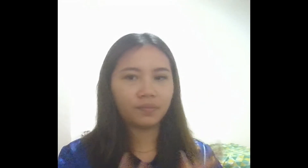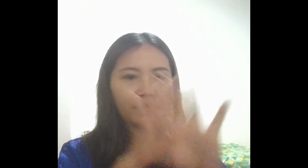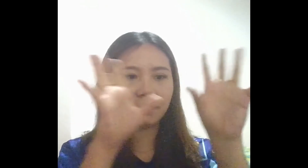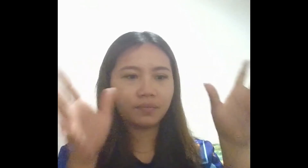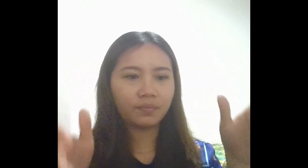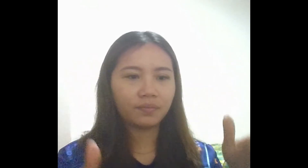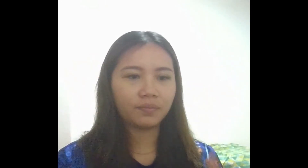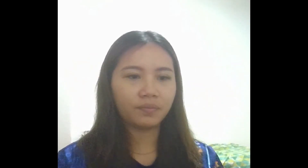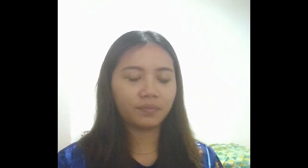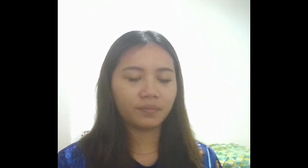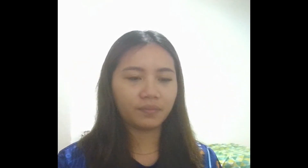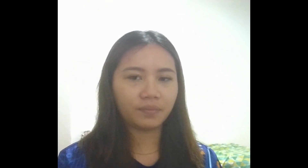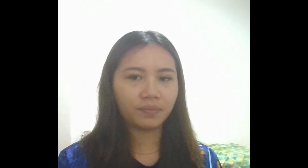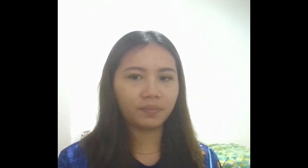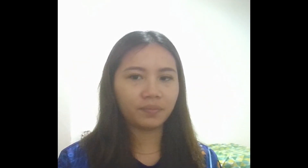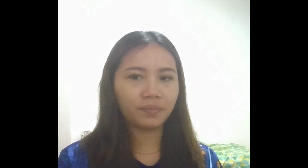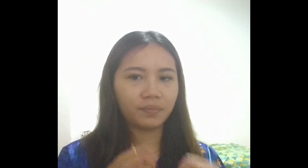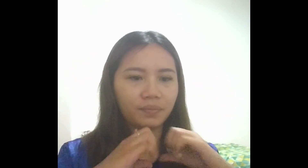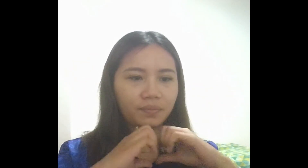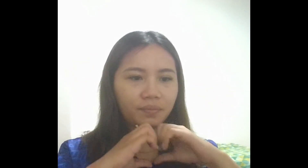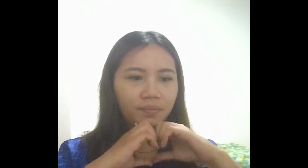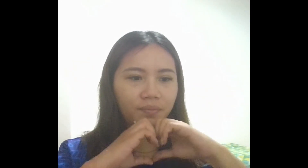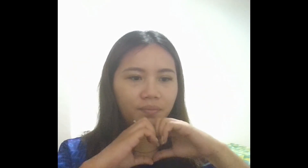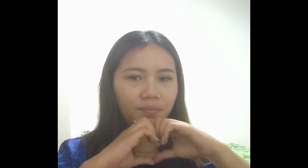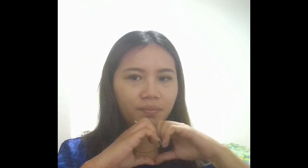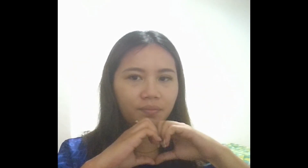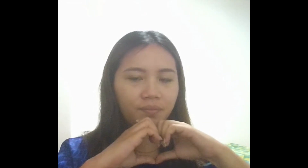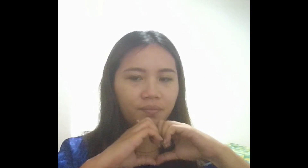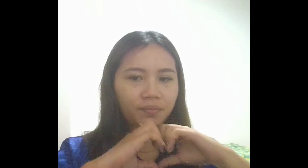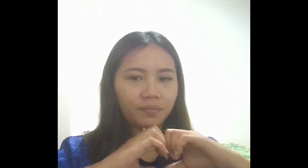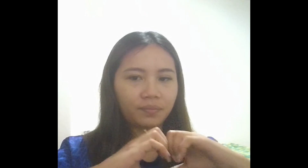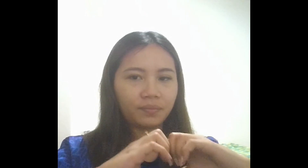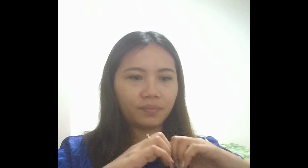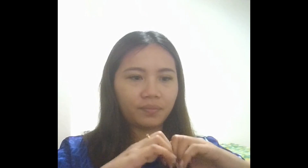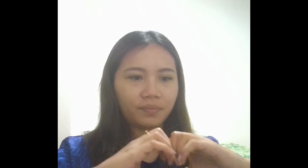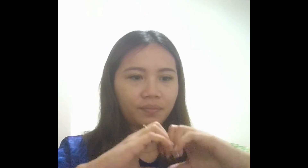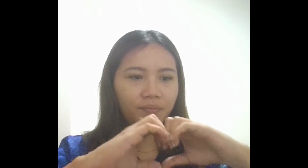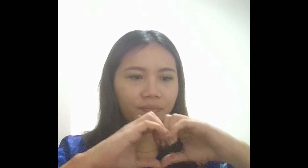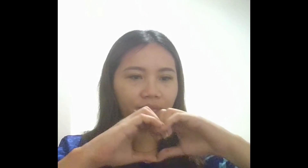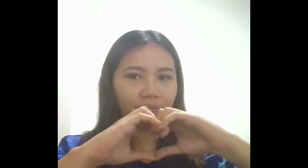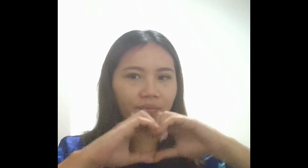pag-ibig. Isang mundong puno ng pag-ibig.